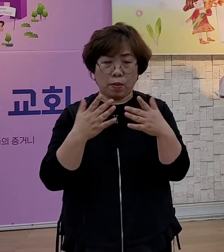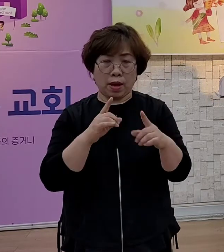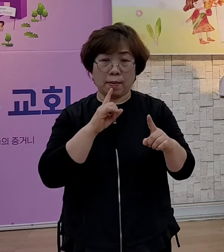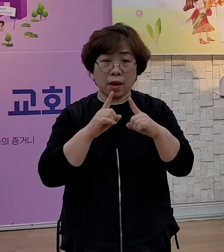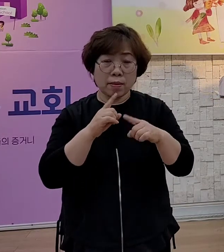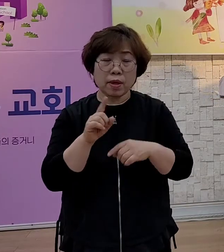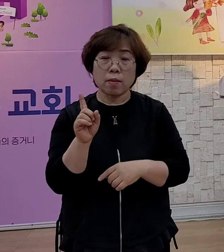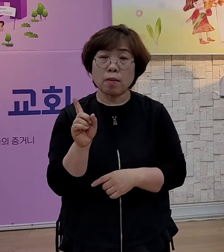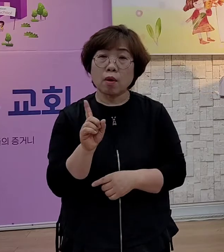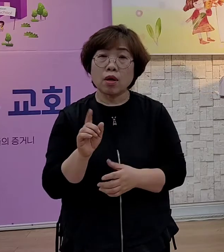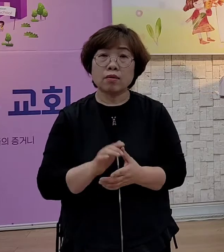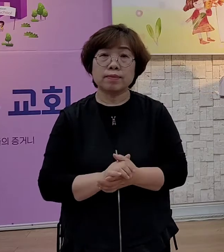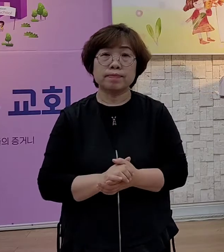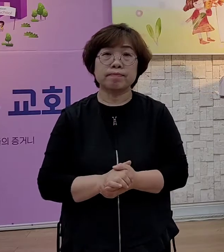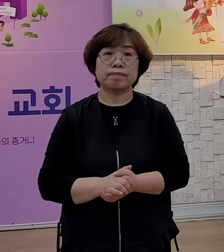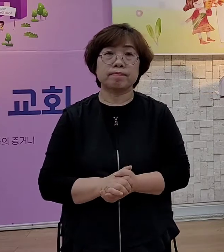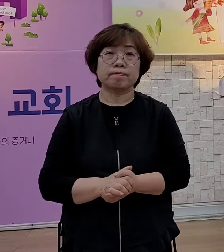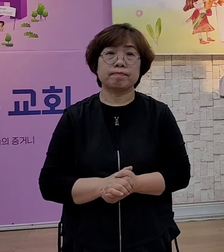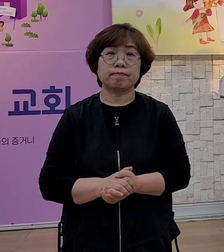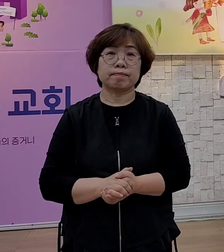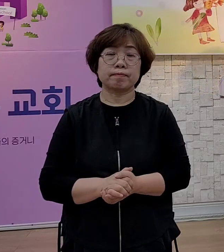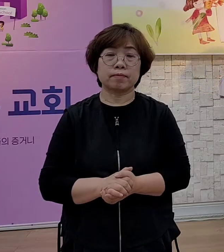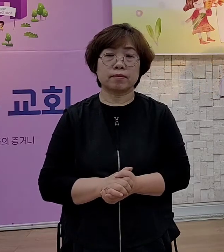말씀하시기를 이 말씀을